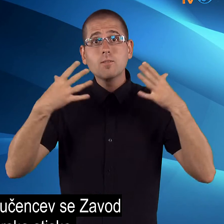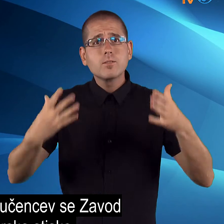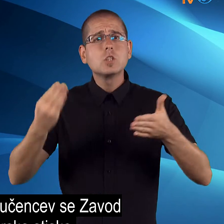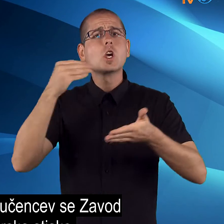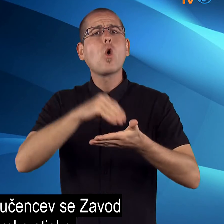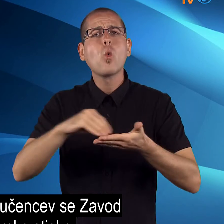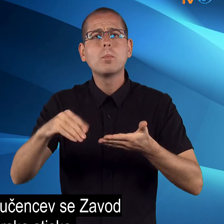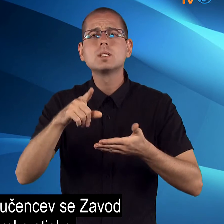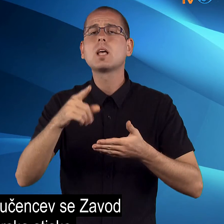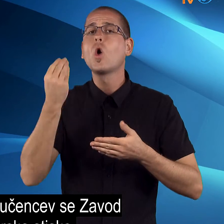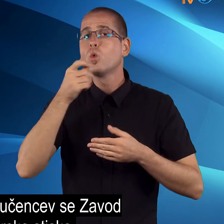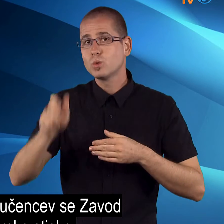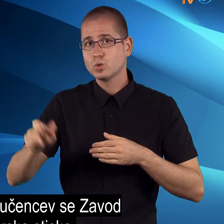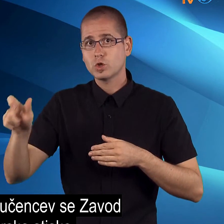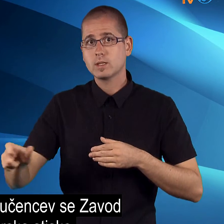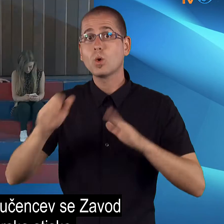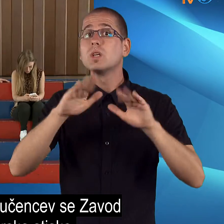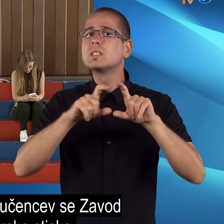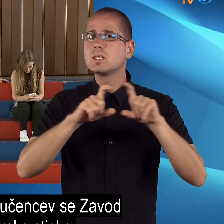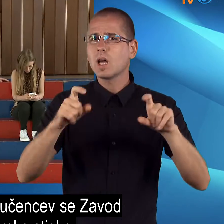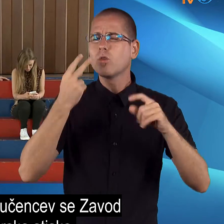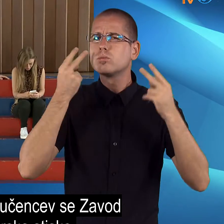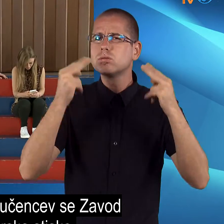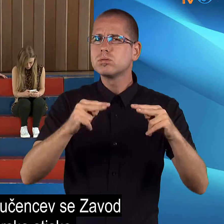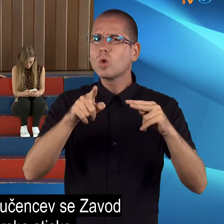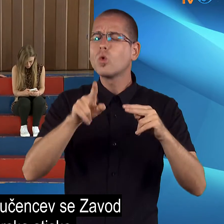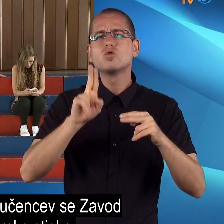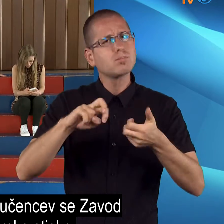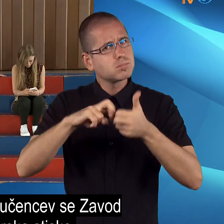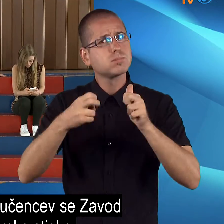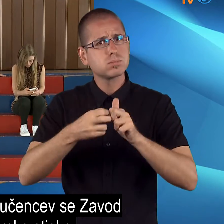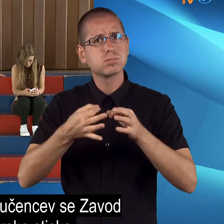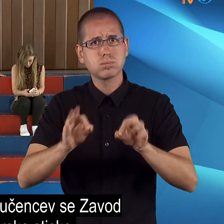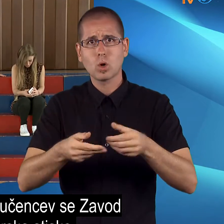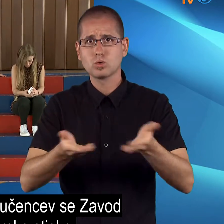Zaradi večjega vpisa učencev se zavod sooča s prostorsko stisko.